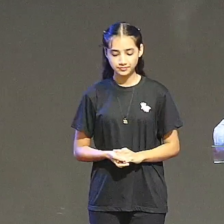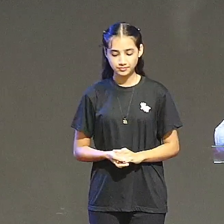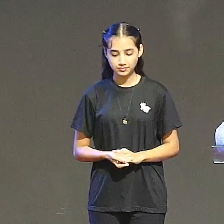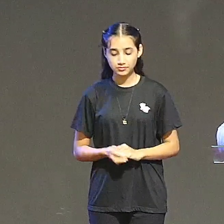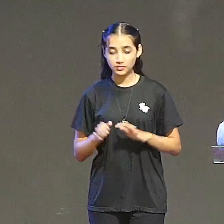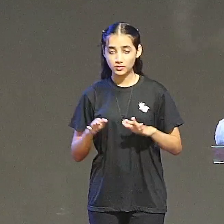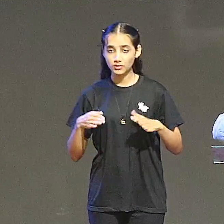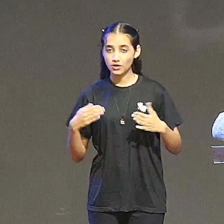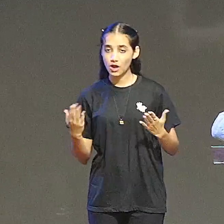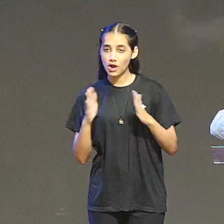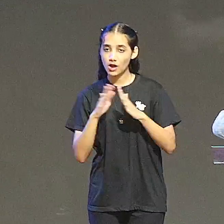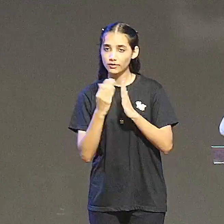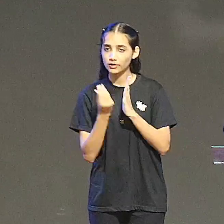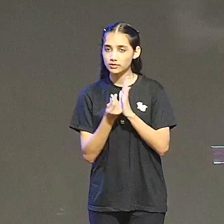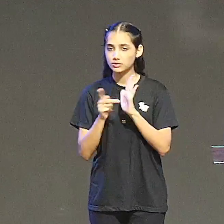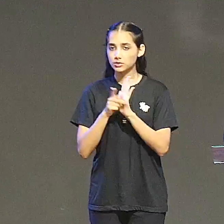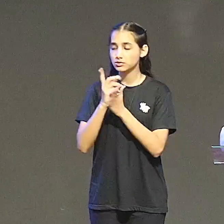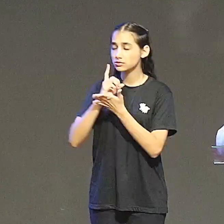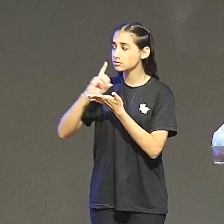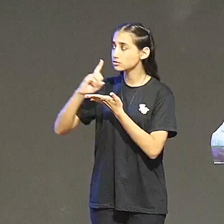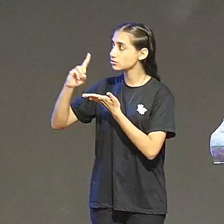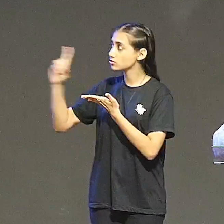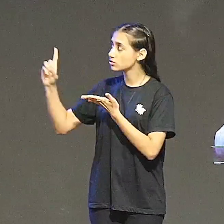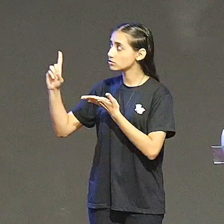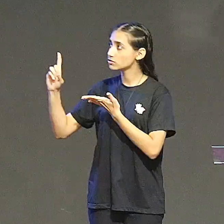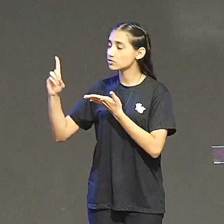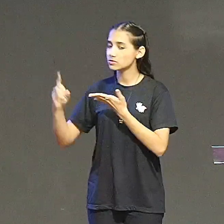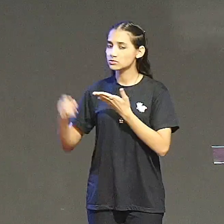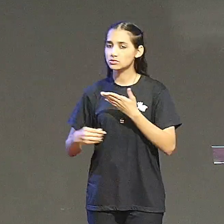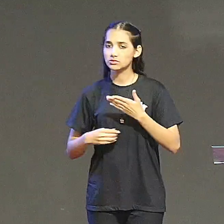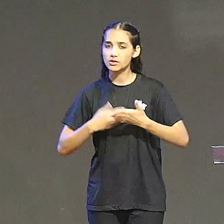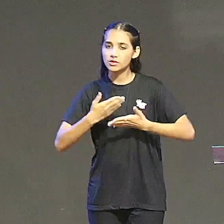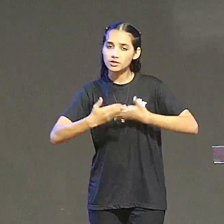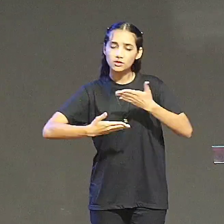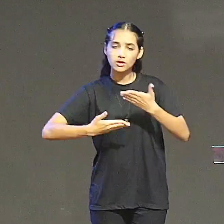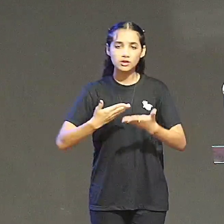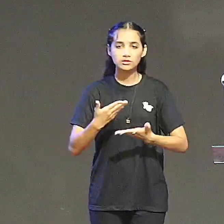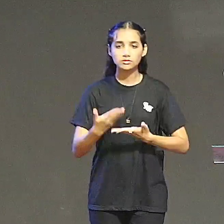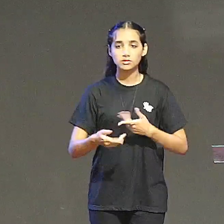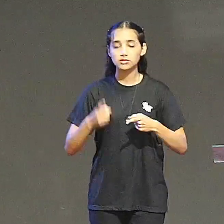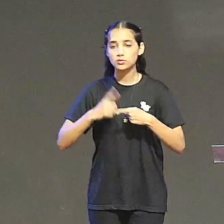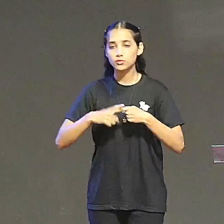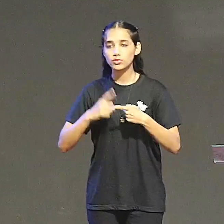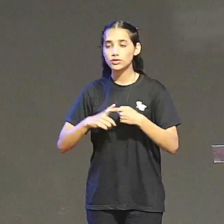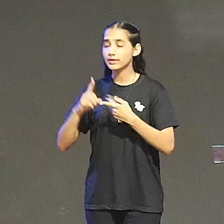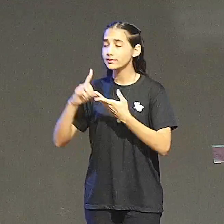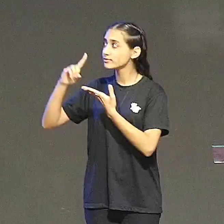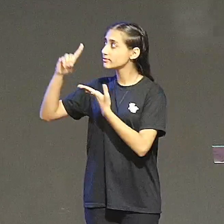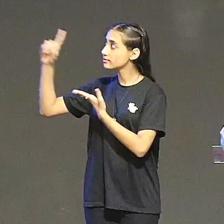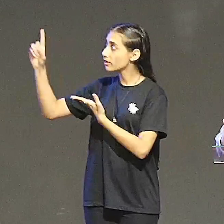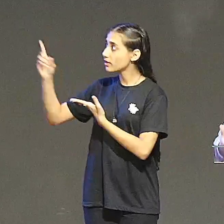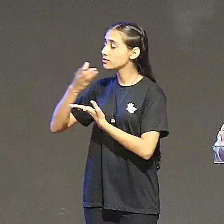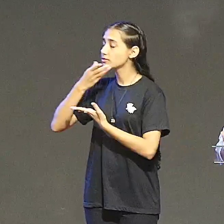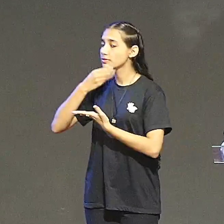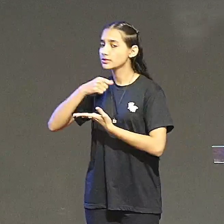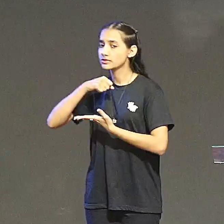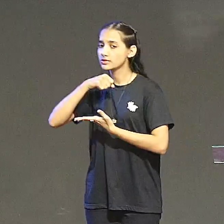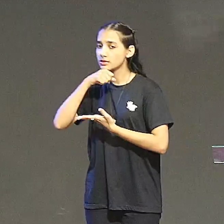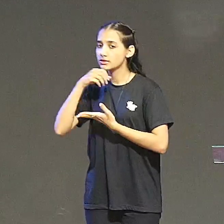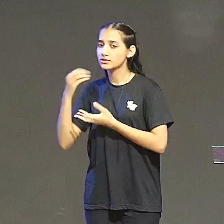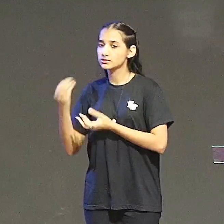igreja de Jesus ela vem suprindo essas coisas por quê Porque Deus coloca paternidade em